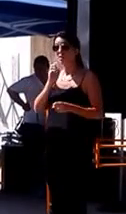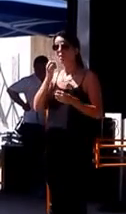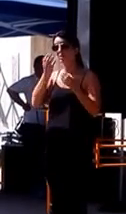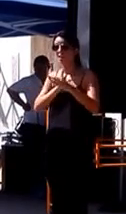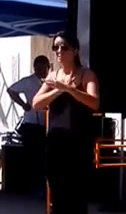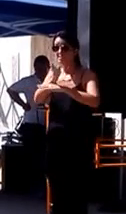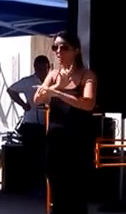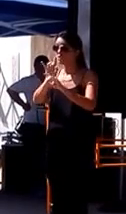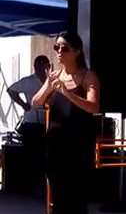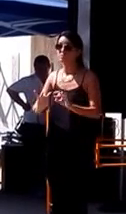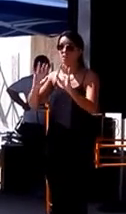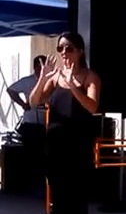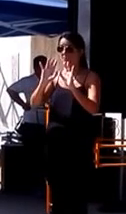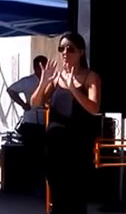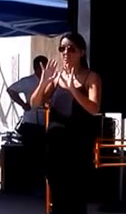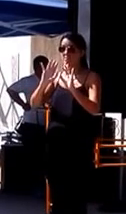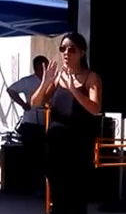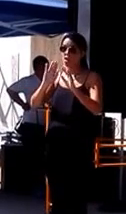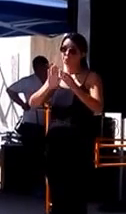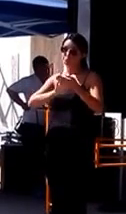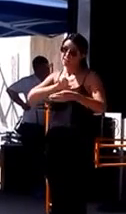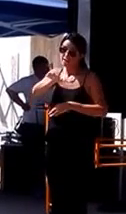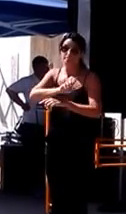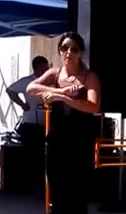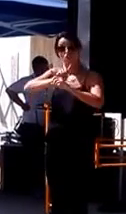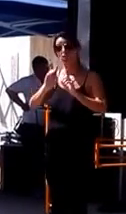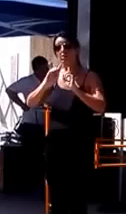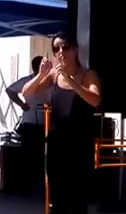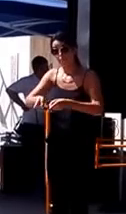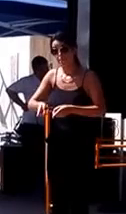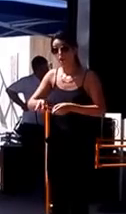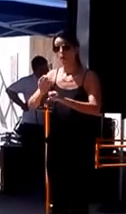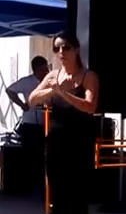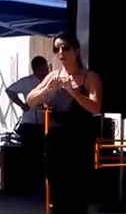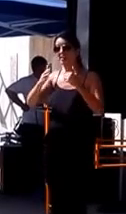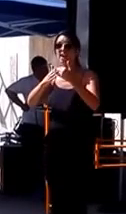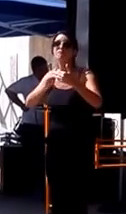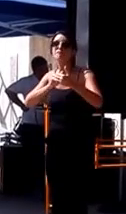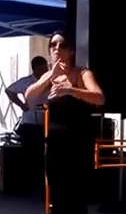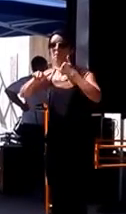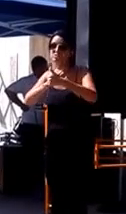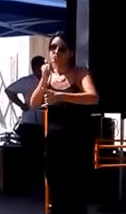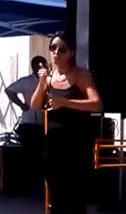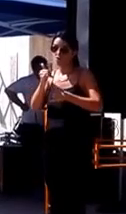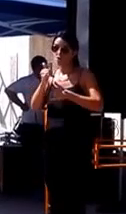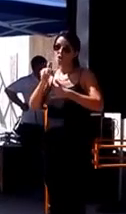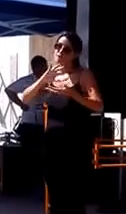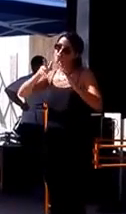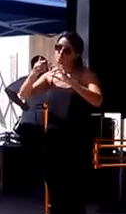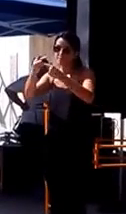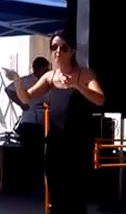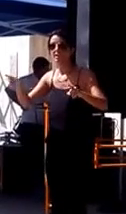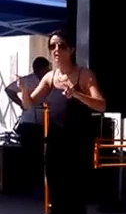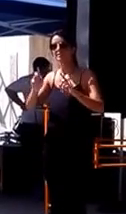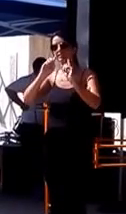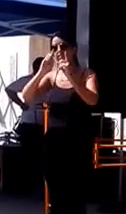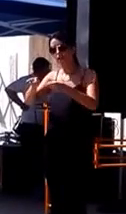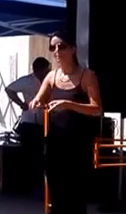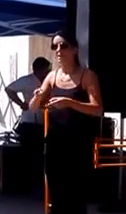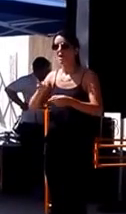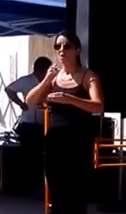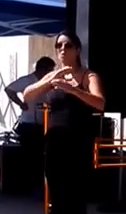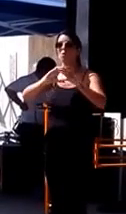como bien decía, no es solamente una rampa, es también acercar la información de otra manera, es acercar los